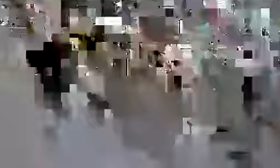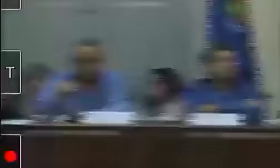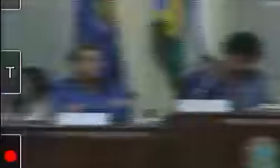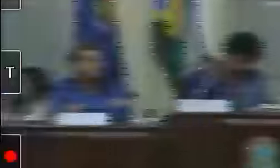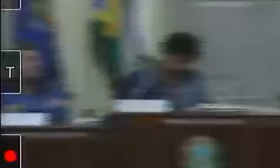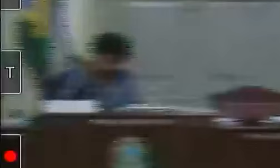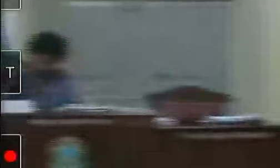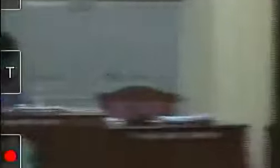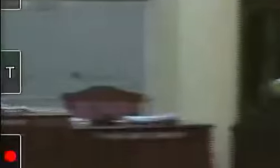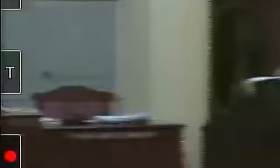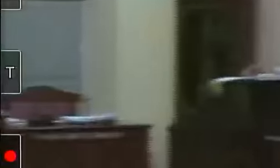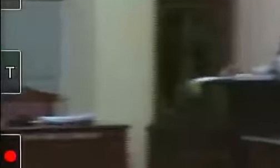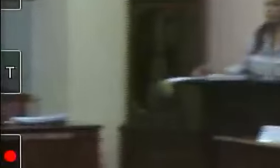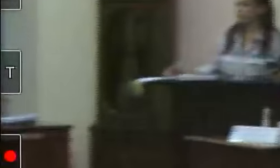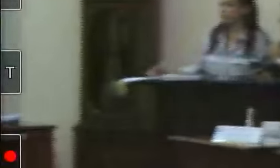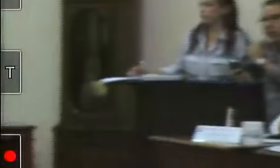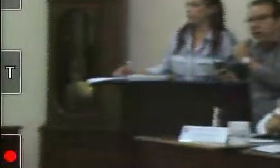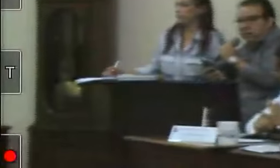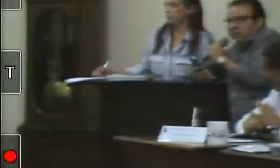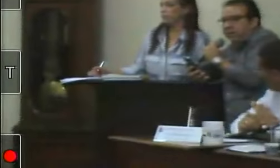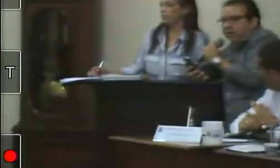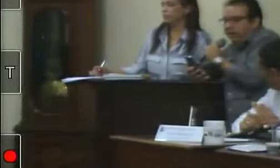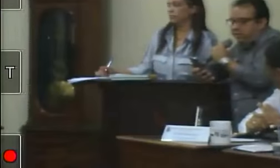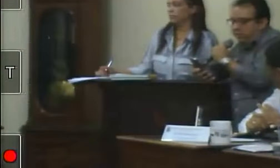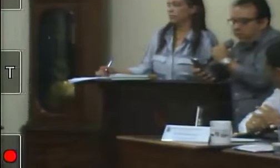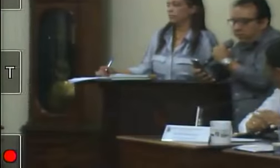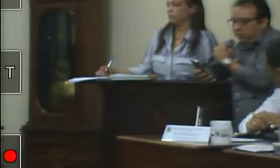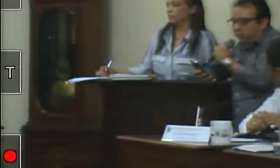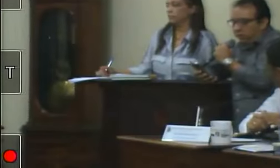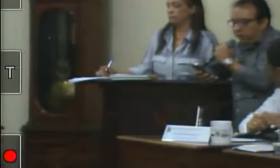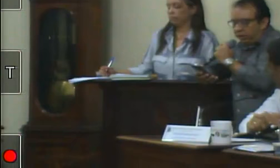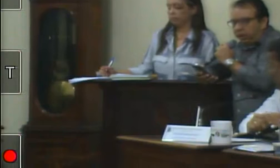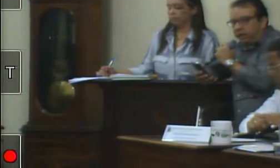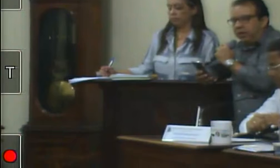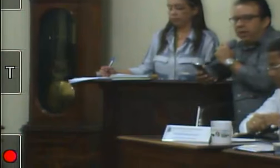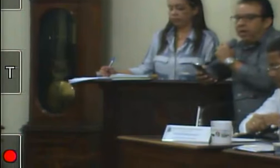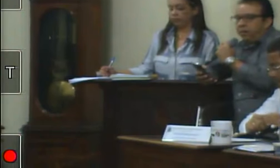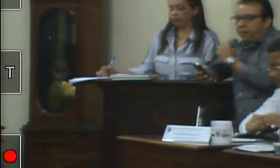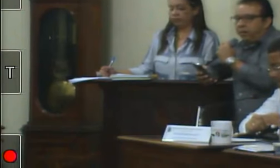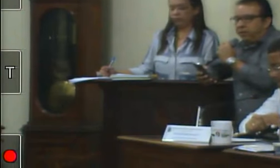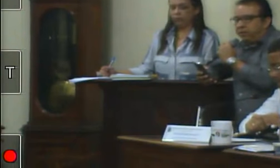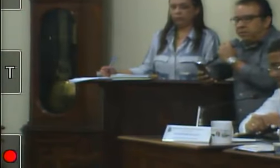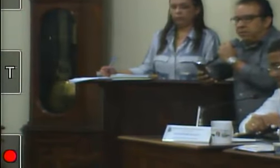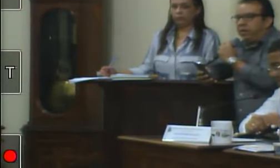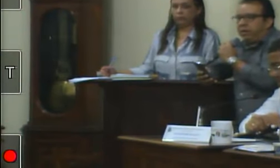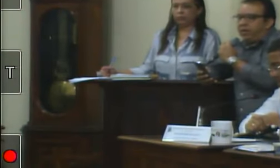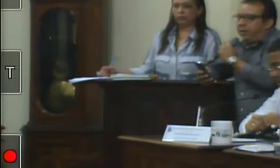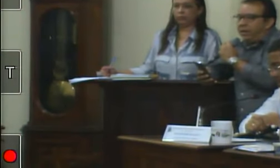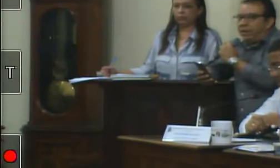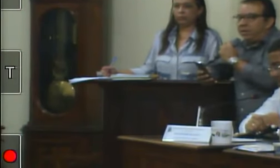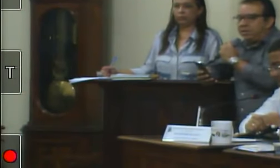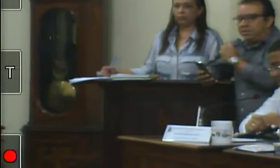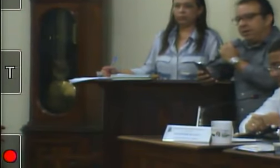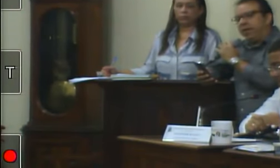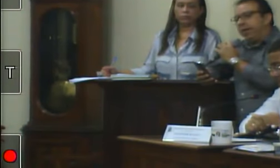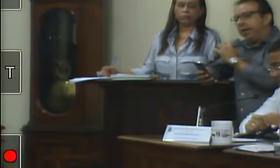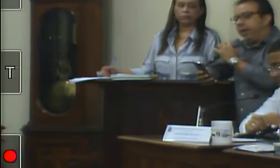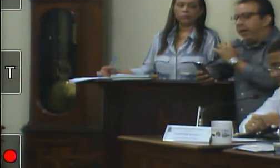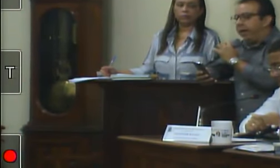Saúde, tá, eu posso estar até encaminhando aqui, antes até da resposta do doutor Alexandre, para poder você dar uma olhada, mas